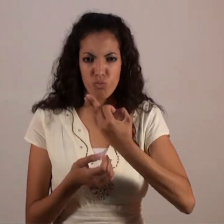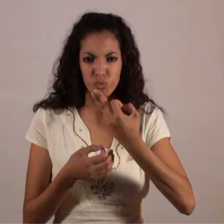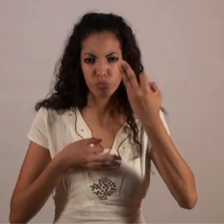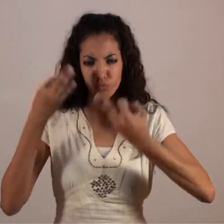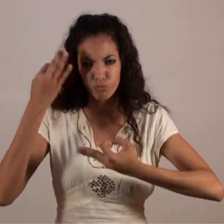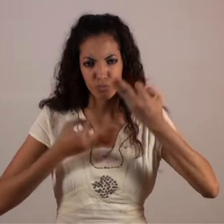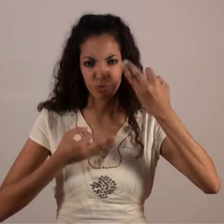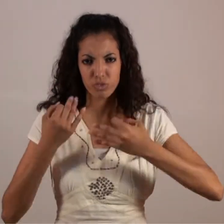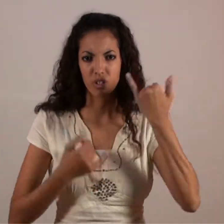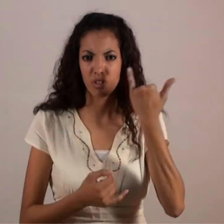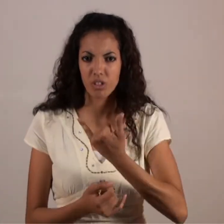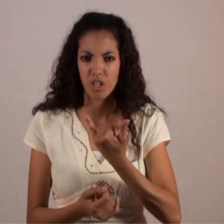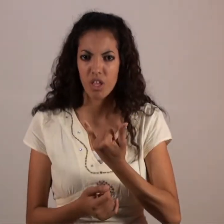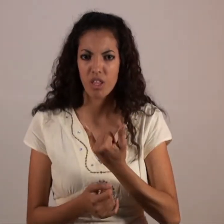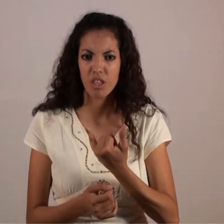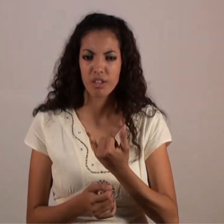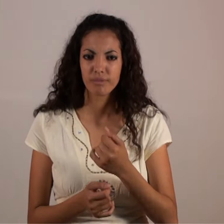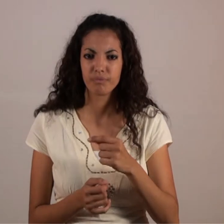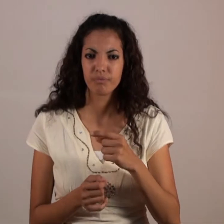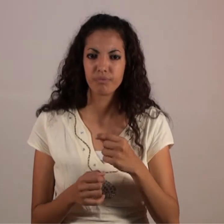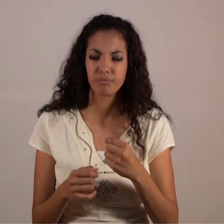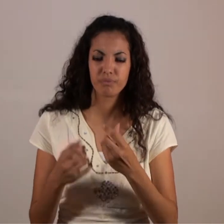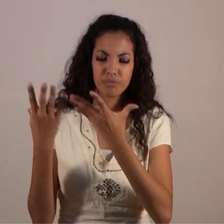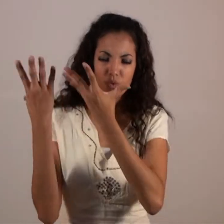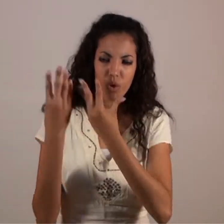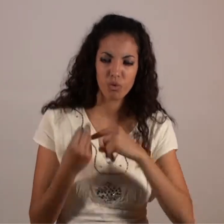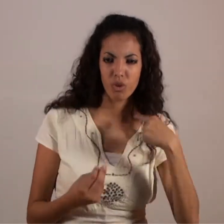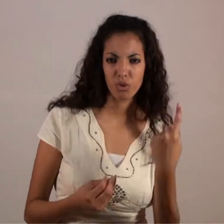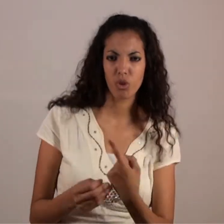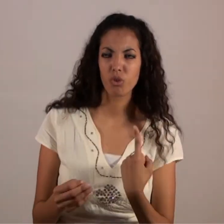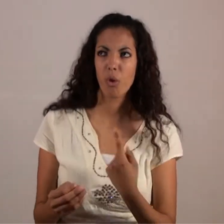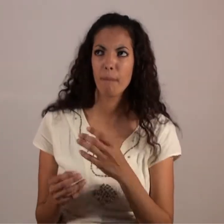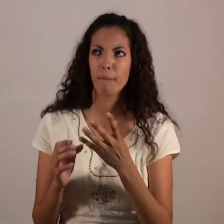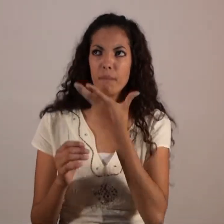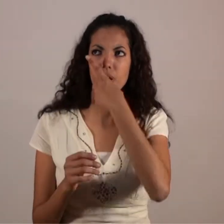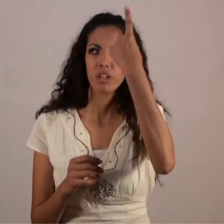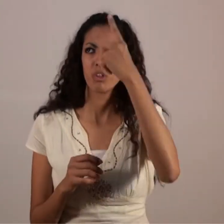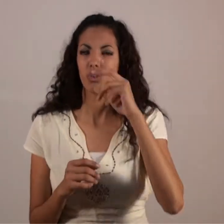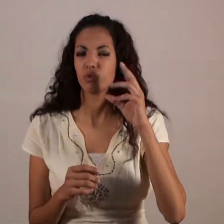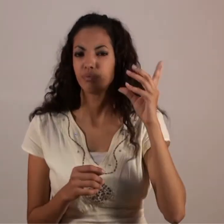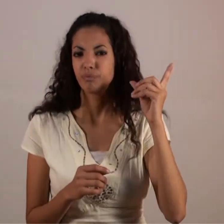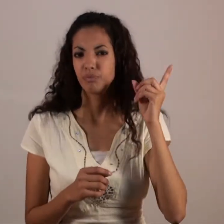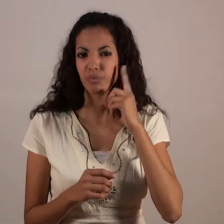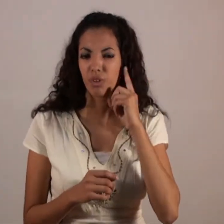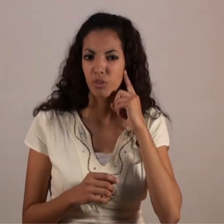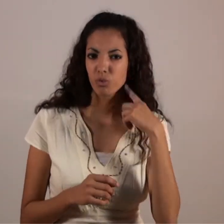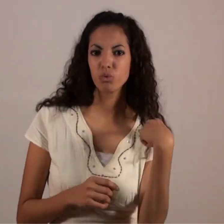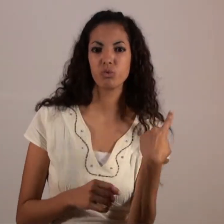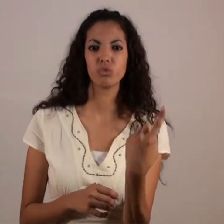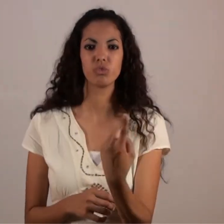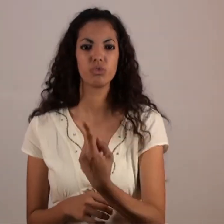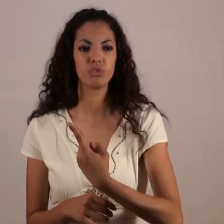el Padre escuchará la intercesión de Cristo, pues Cristo no podría hacer nada que su justo Padre